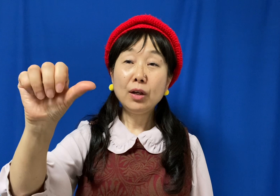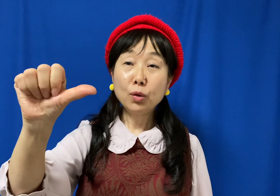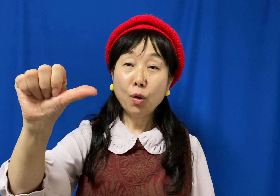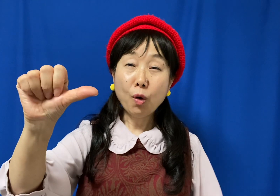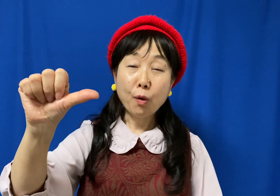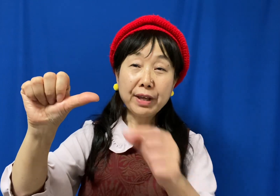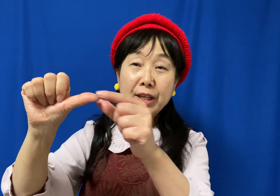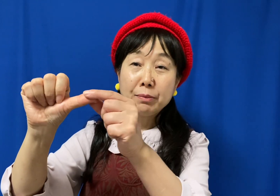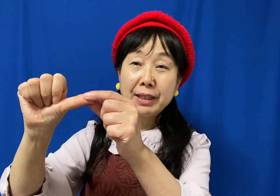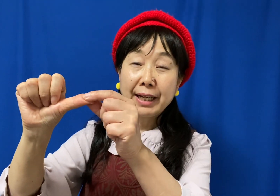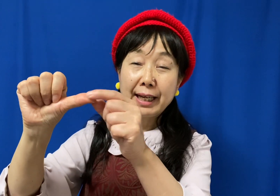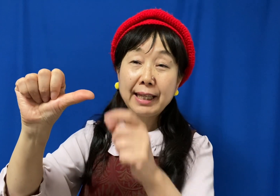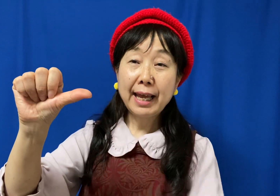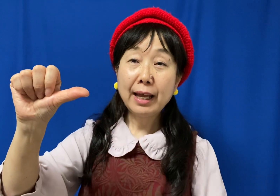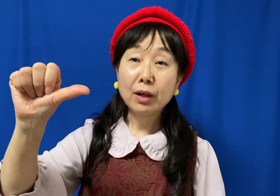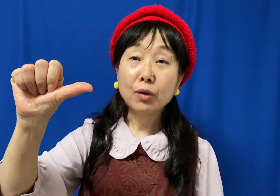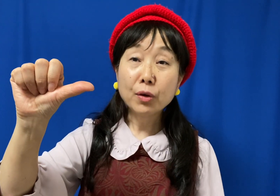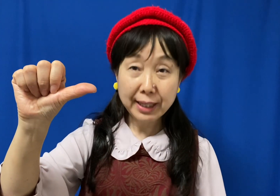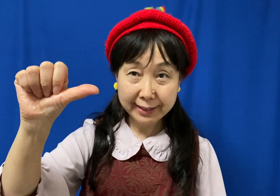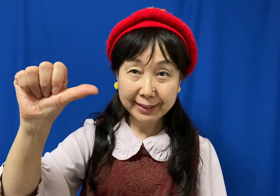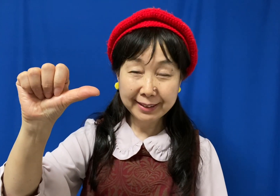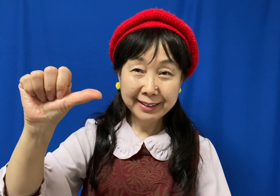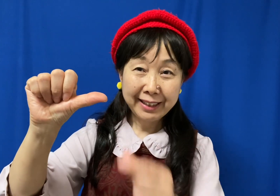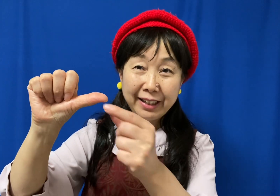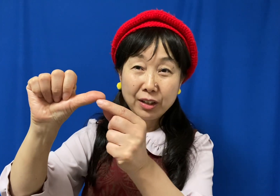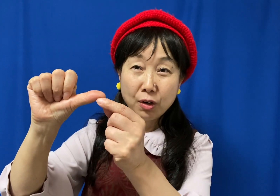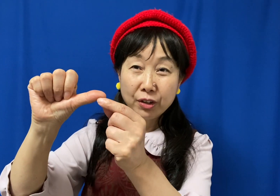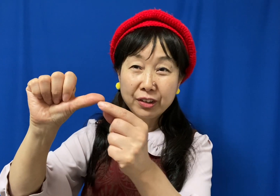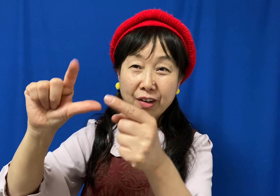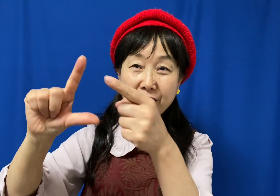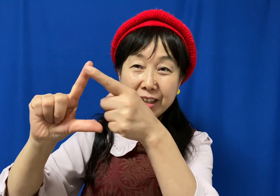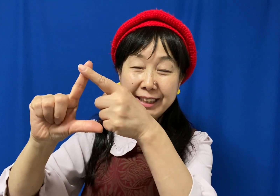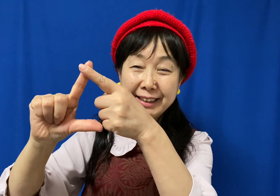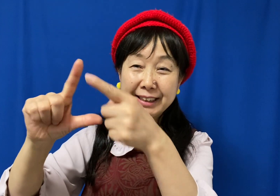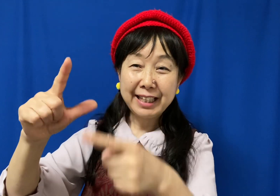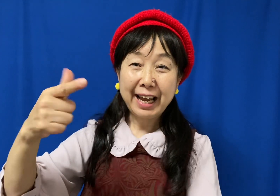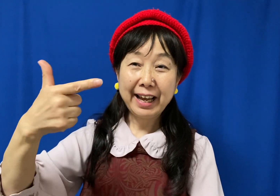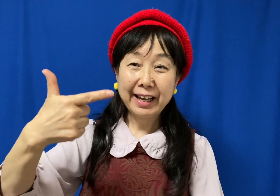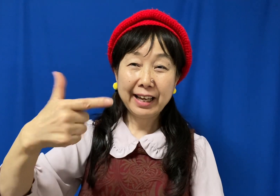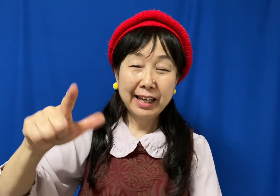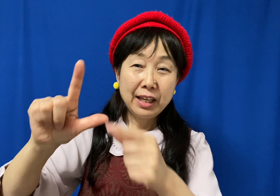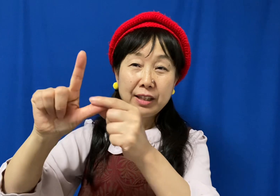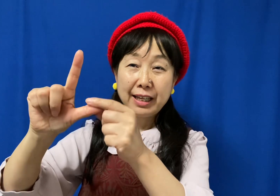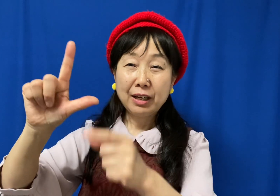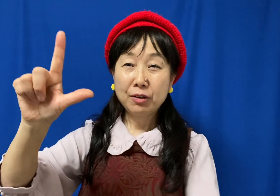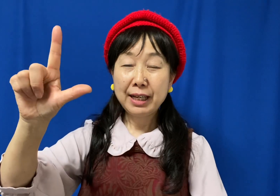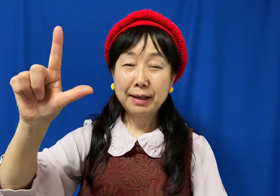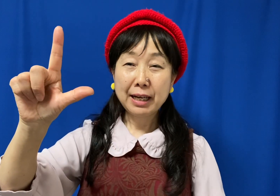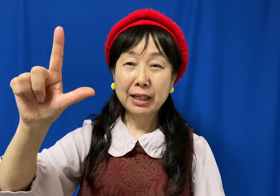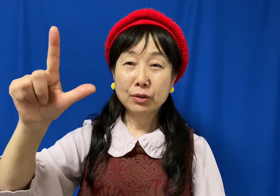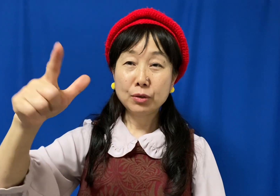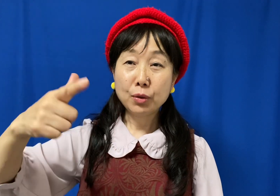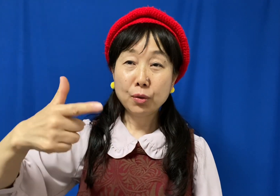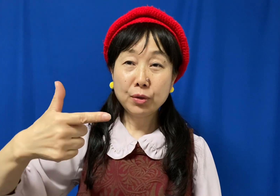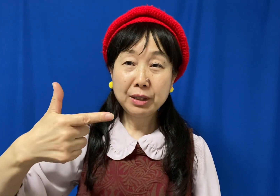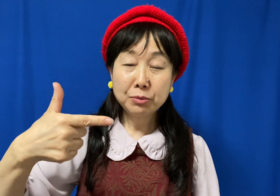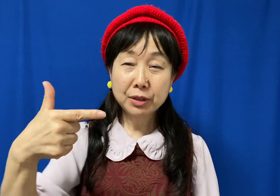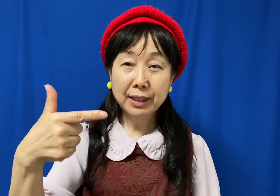1、2、3、4、5、親指だけで5です。5と1で、ね、これ横に向けて